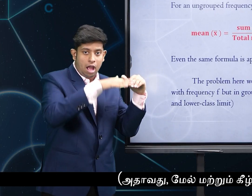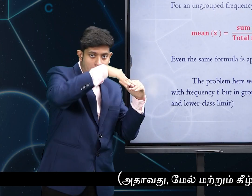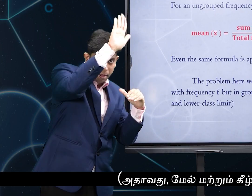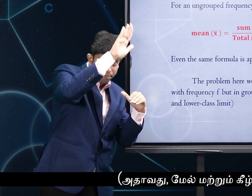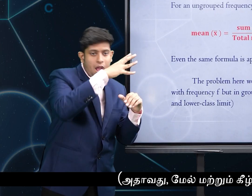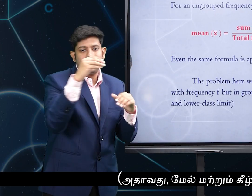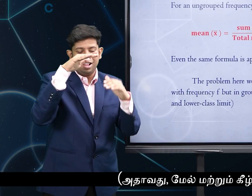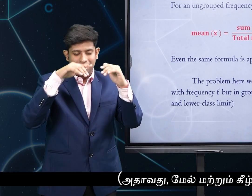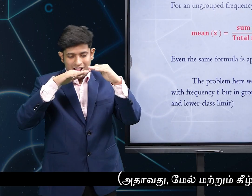வரம்பு.